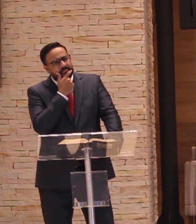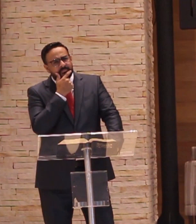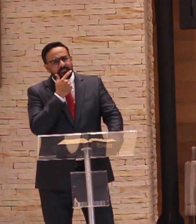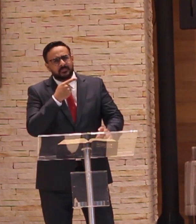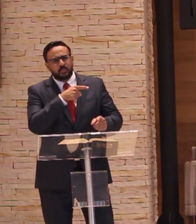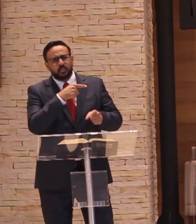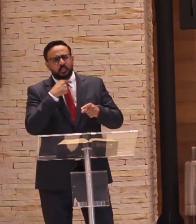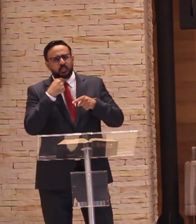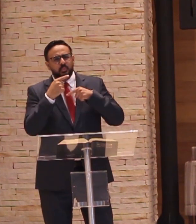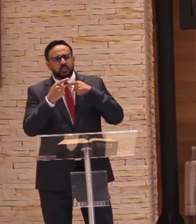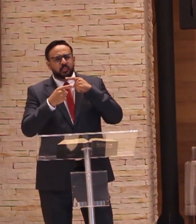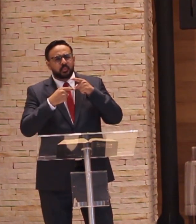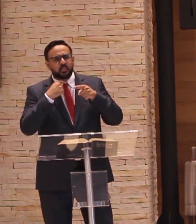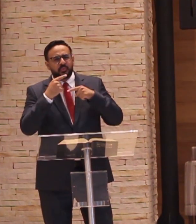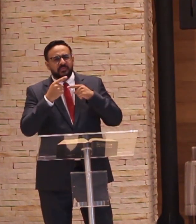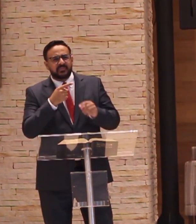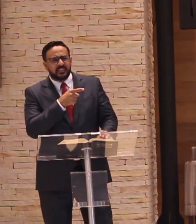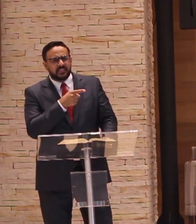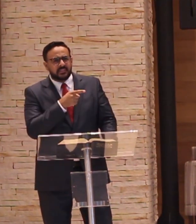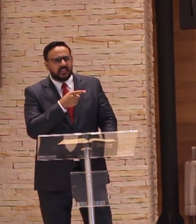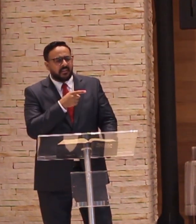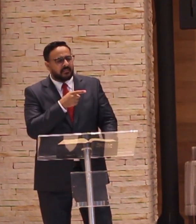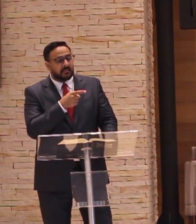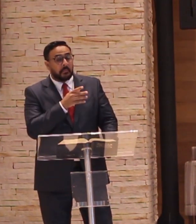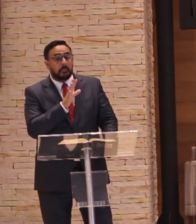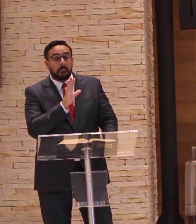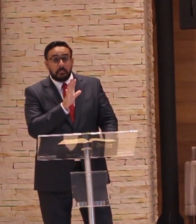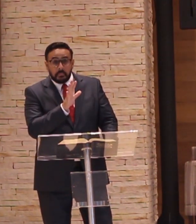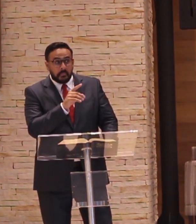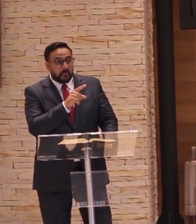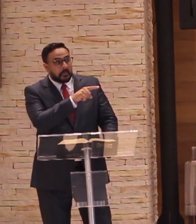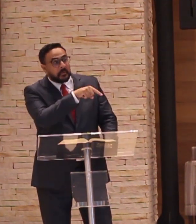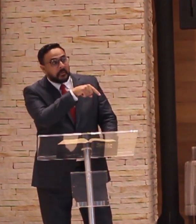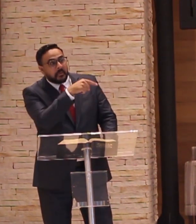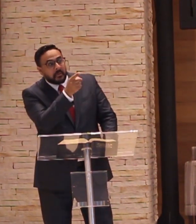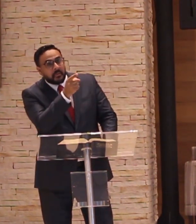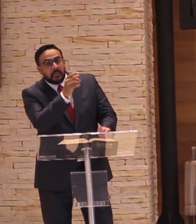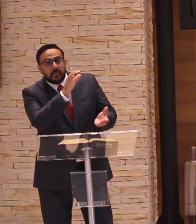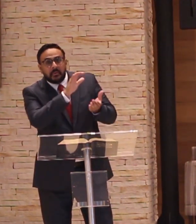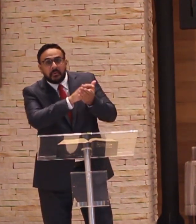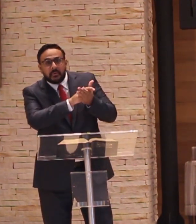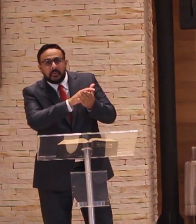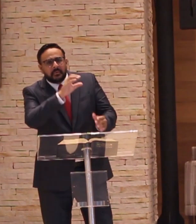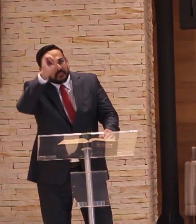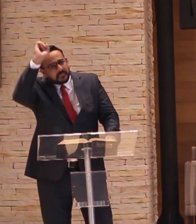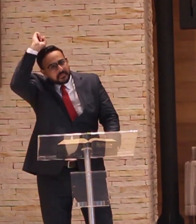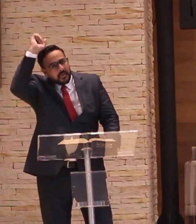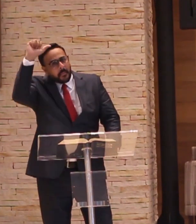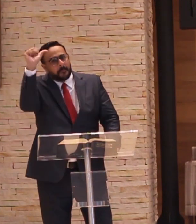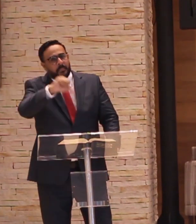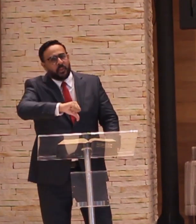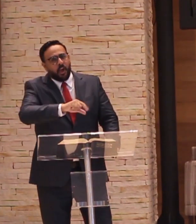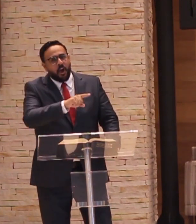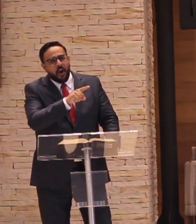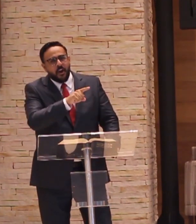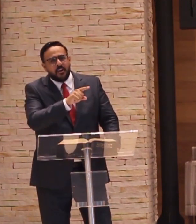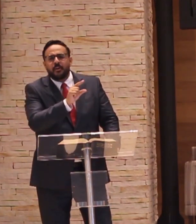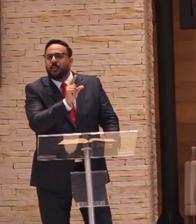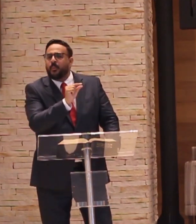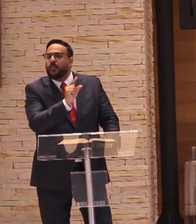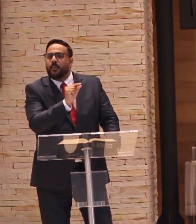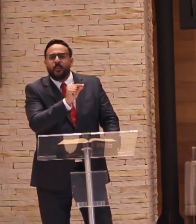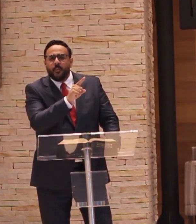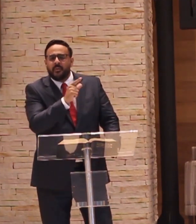nisso." Aquele homem que estava conversando com Abraão percebeu que ele estava com dúvida. Sara,